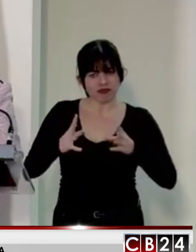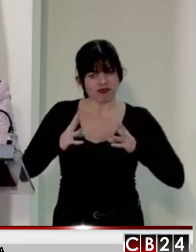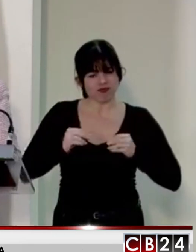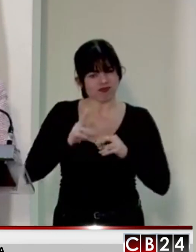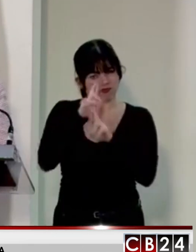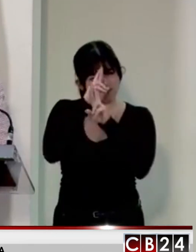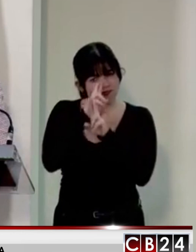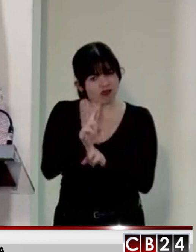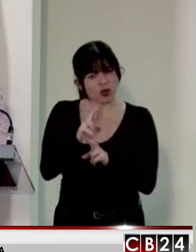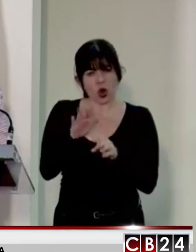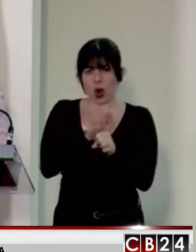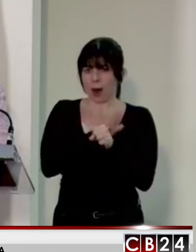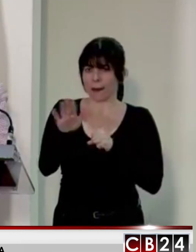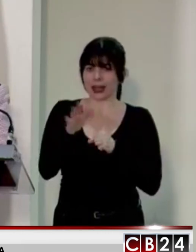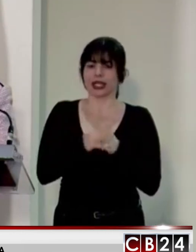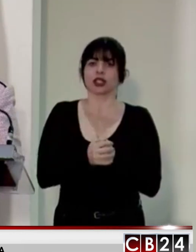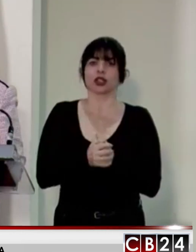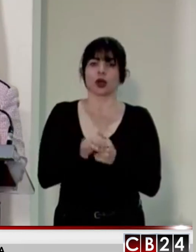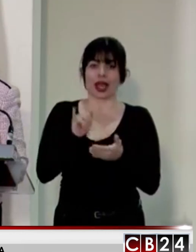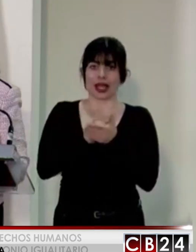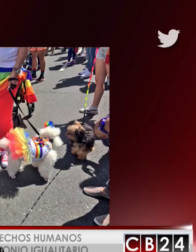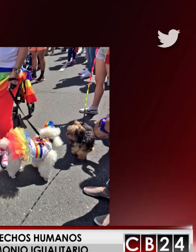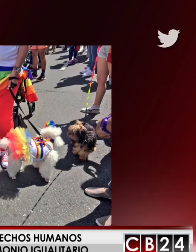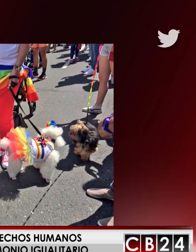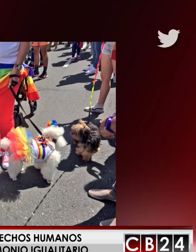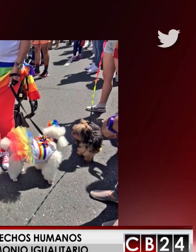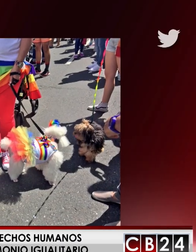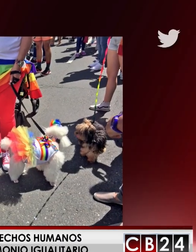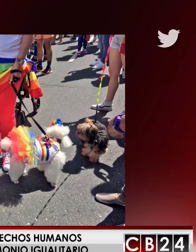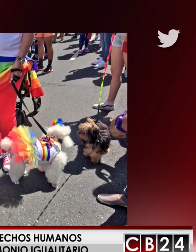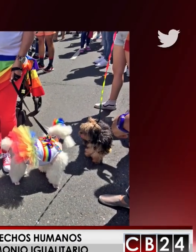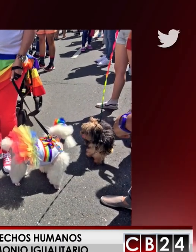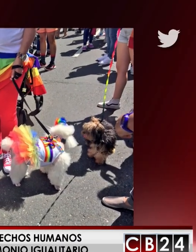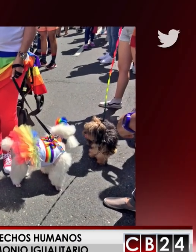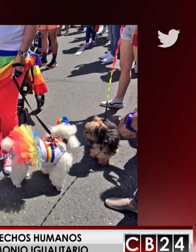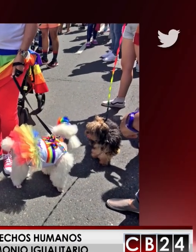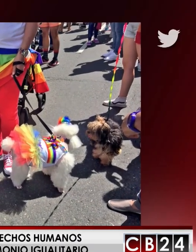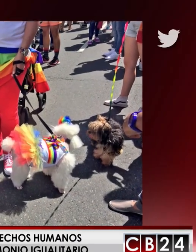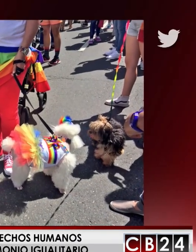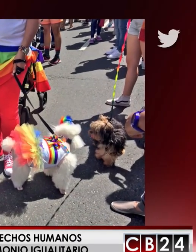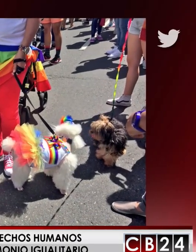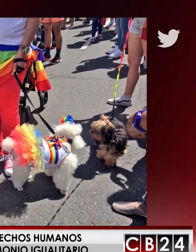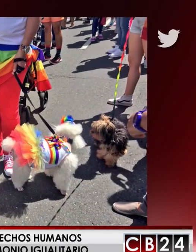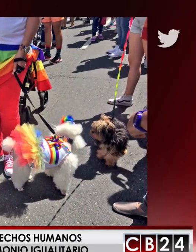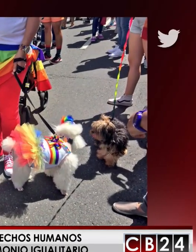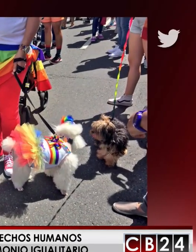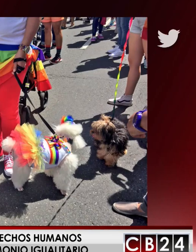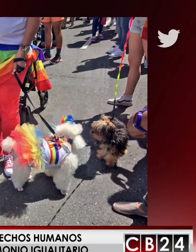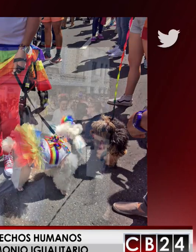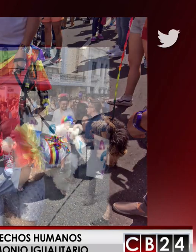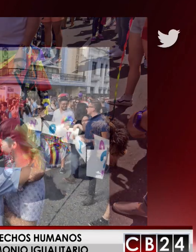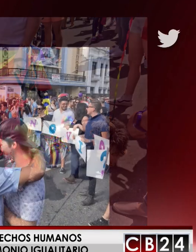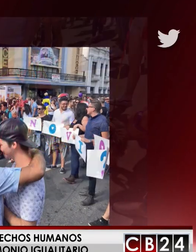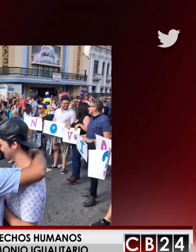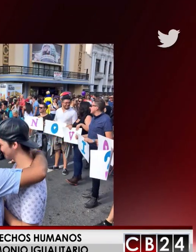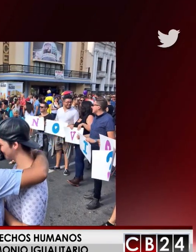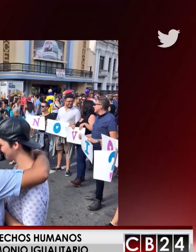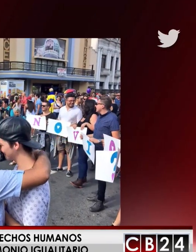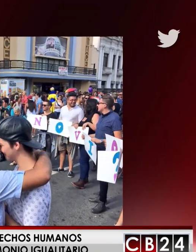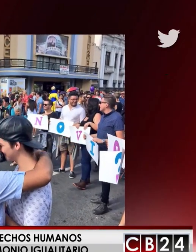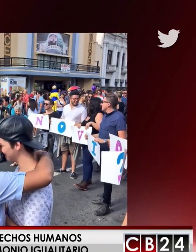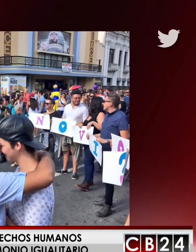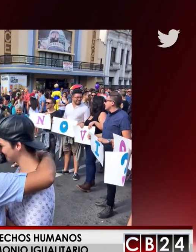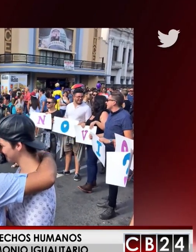acatar en su totalidad este criterio. La vicepresidenta Chacón declaró que con este criterio se salda una deuda